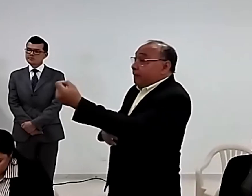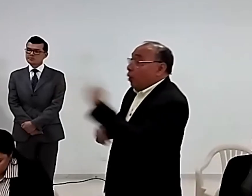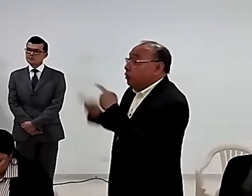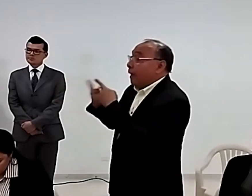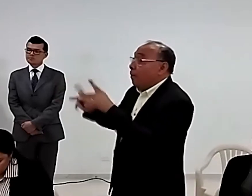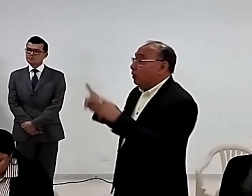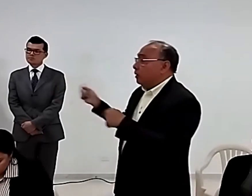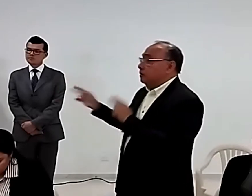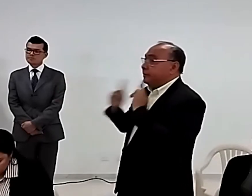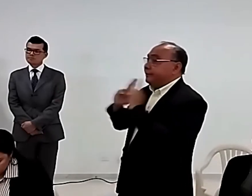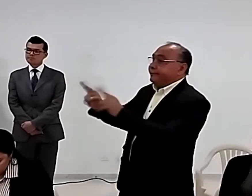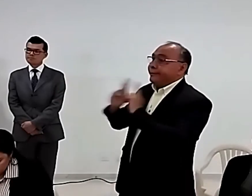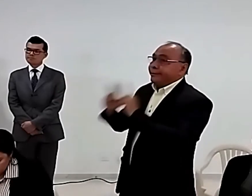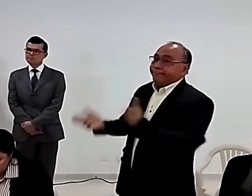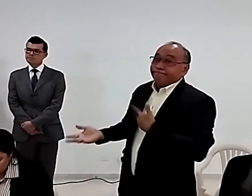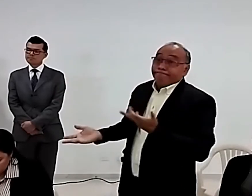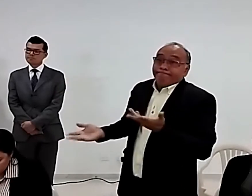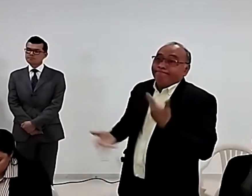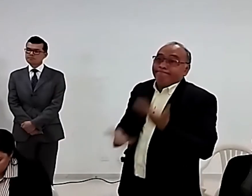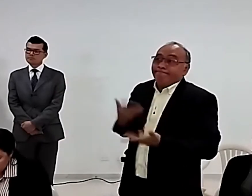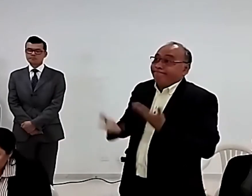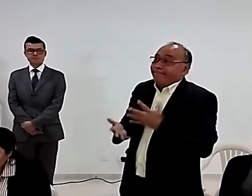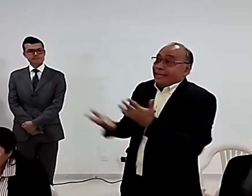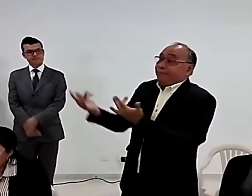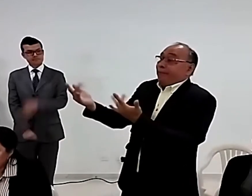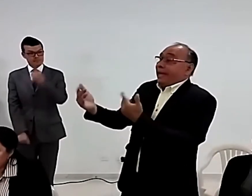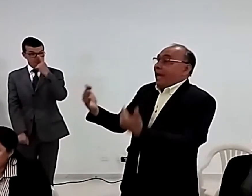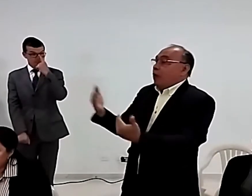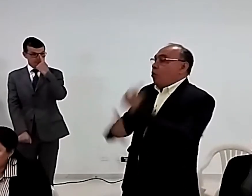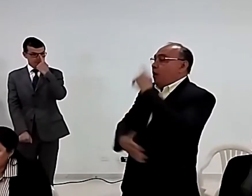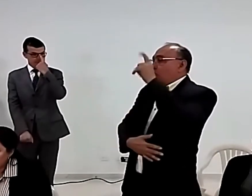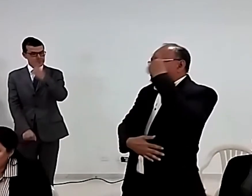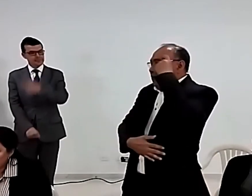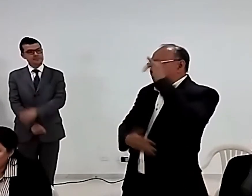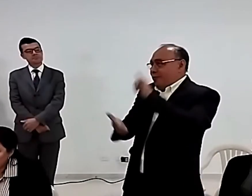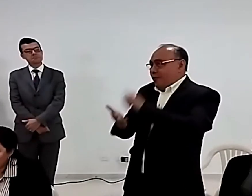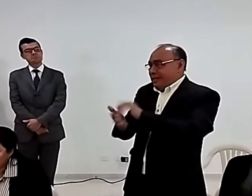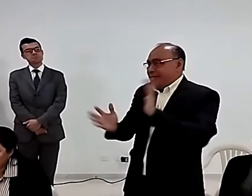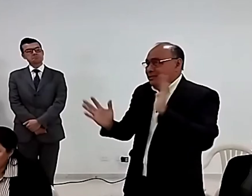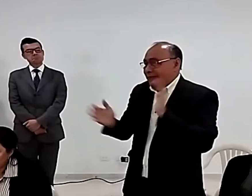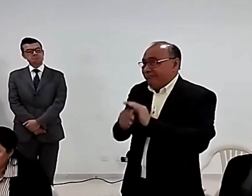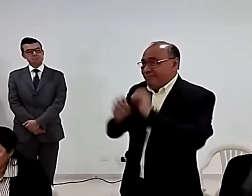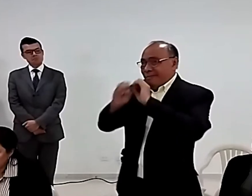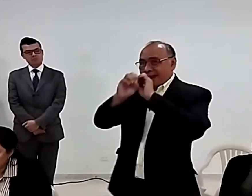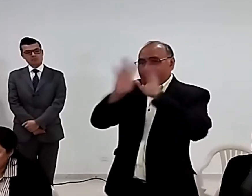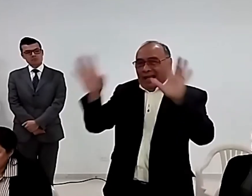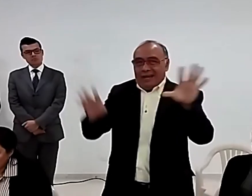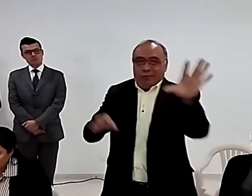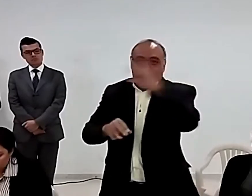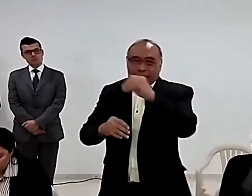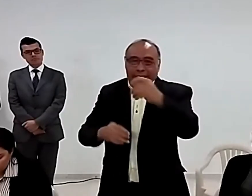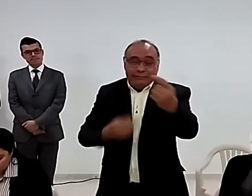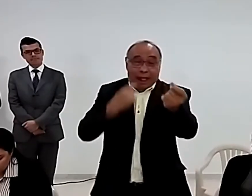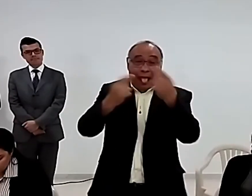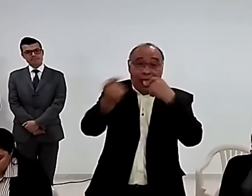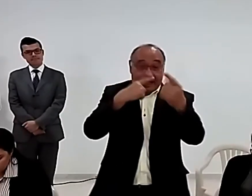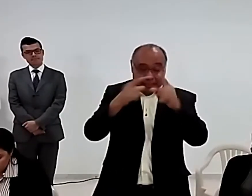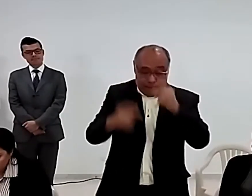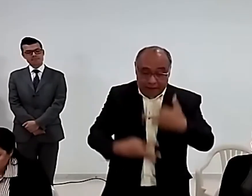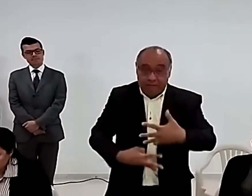el 7 de agosto en adelante es para que no se siga dando esa pregunta porque está repitiendo la respuesta siempre va a ser lo